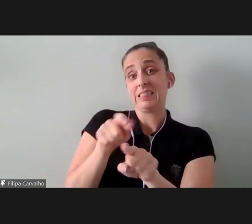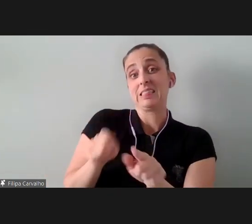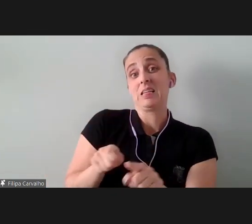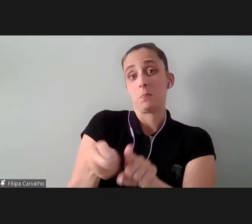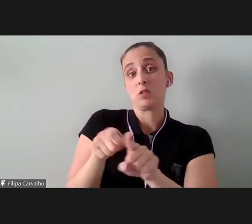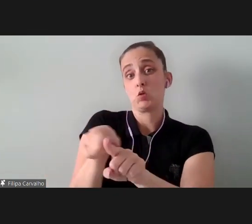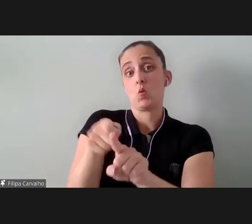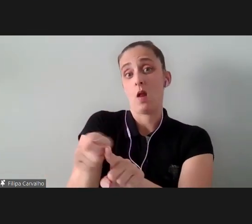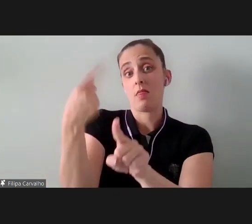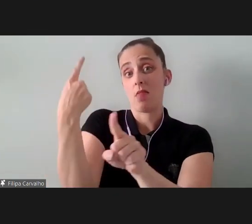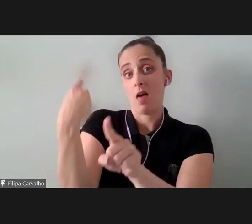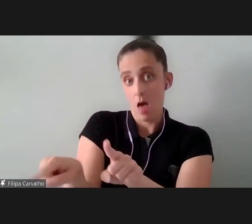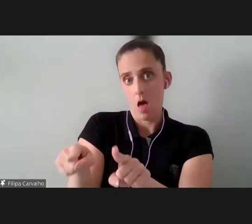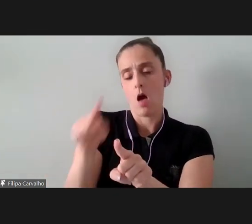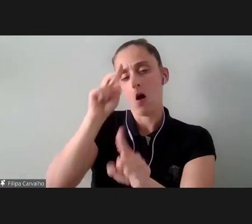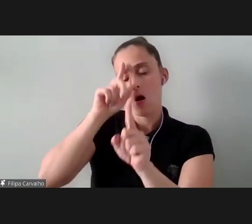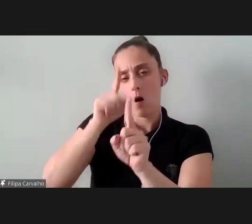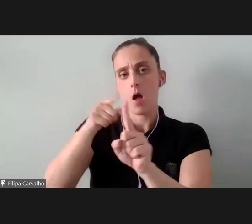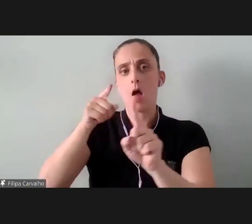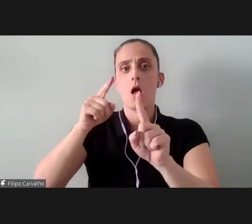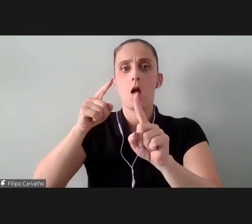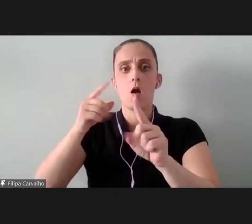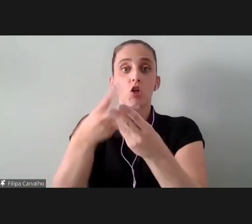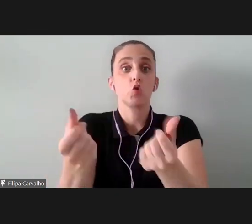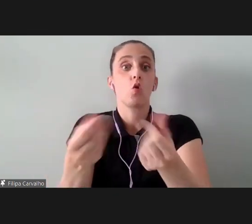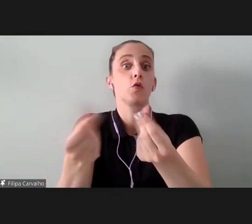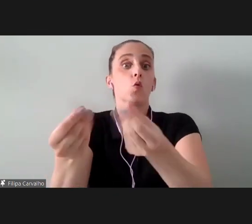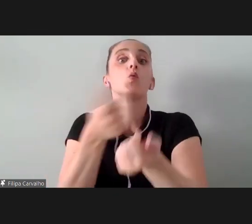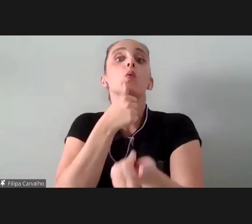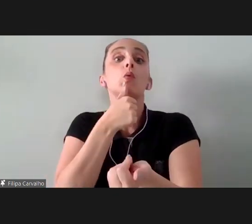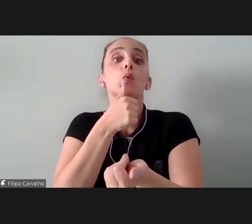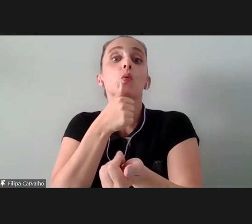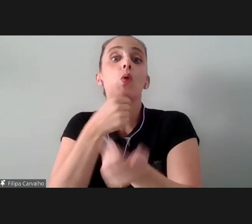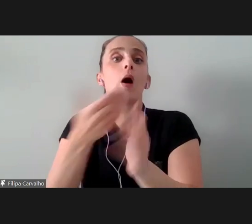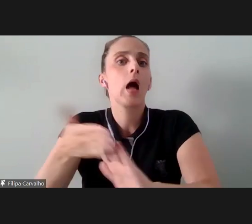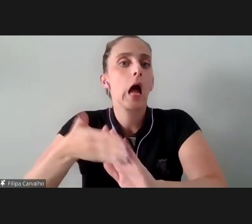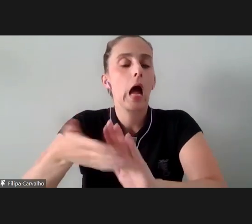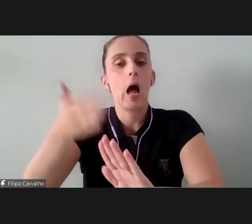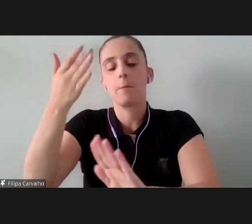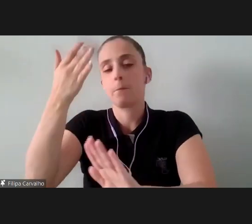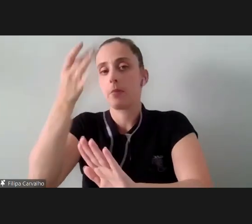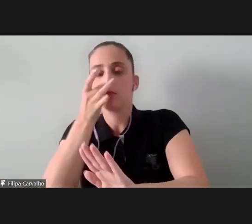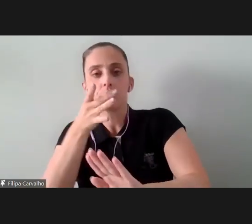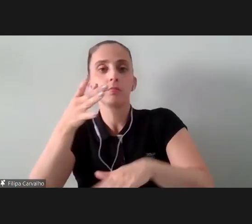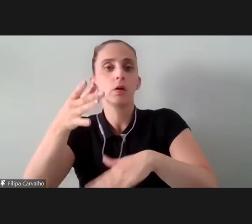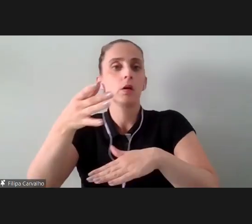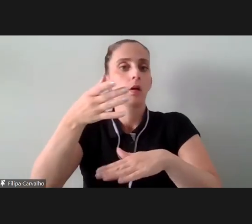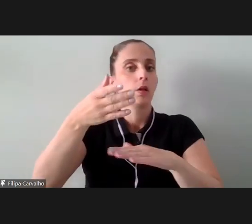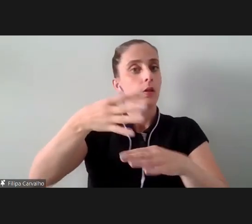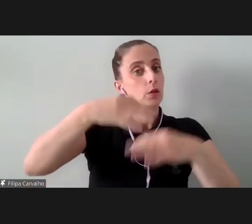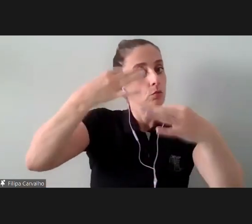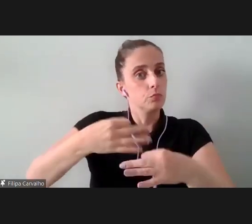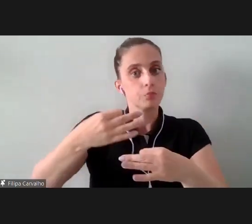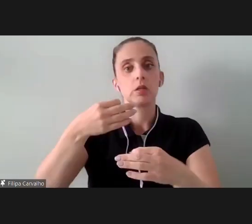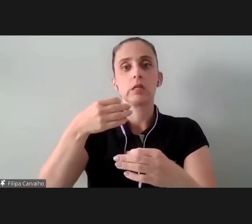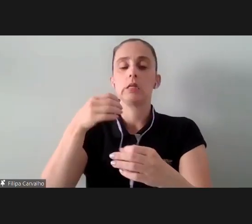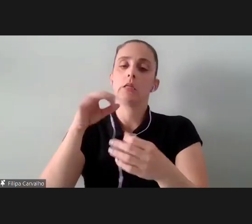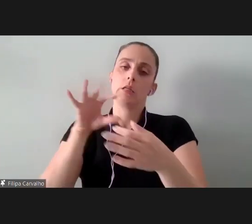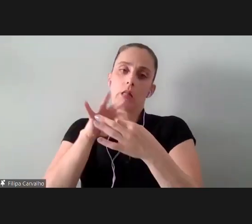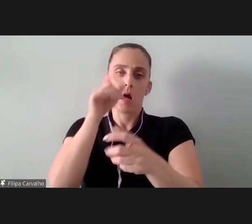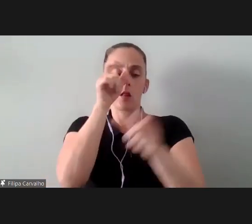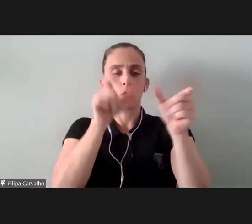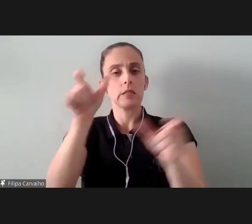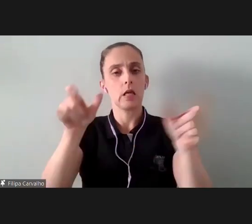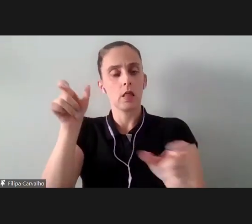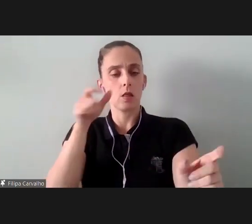para encontrar soluções mais rápidas, mais eficientes, mais eficazes e mais à medida das exigências dos cidadãos.